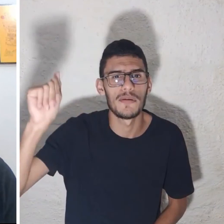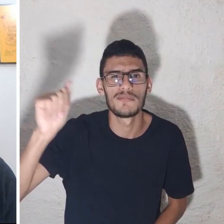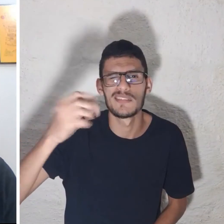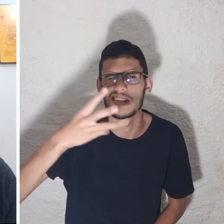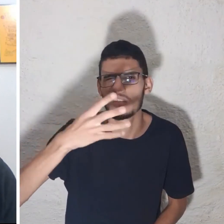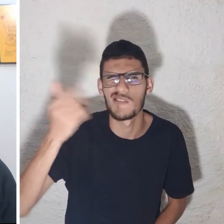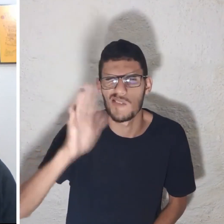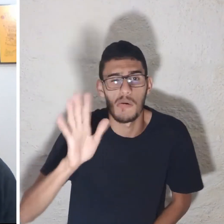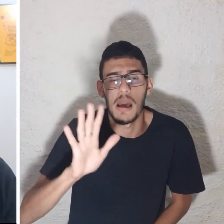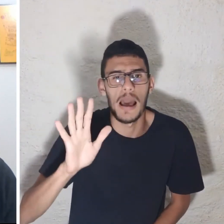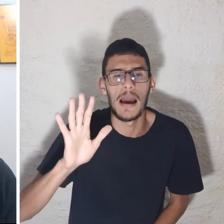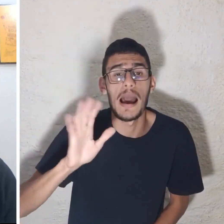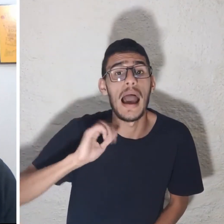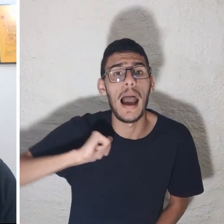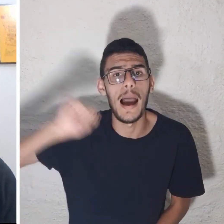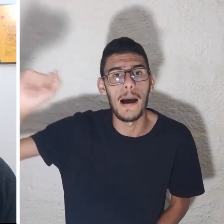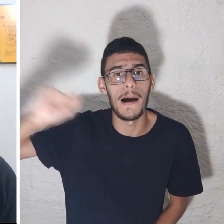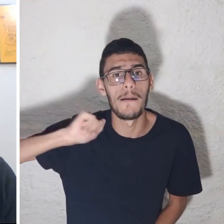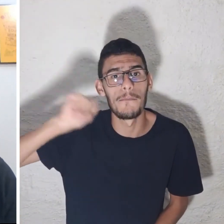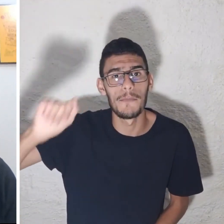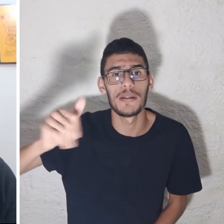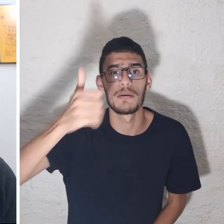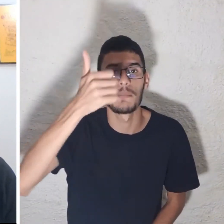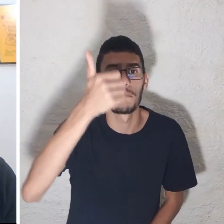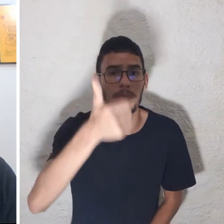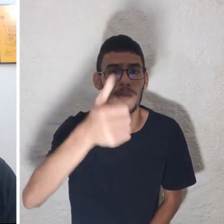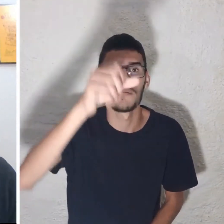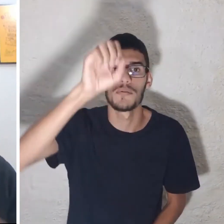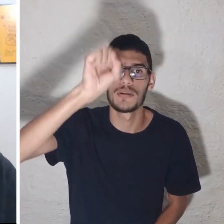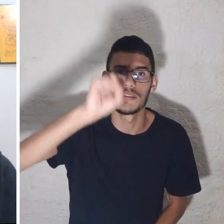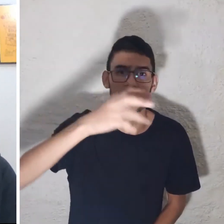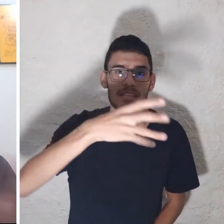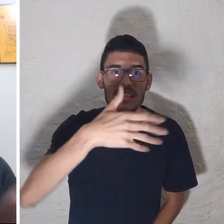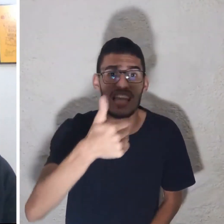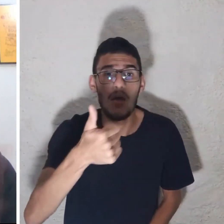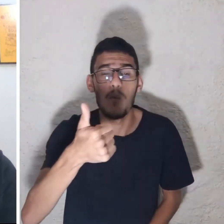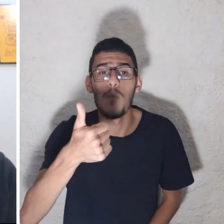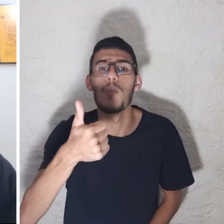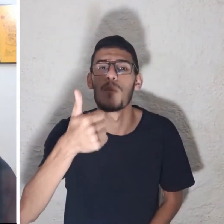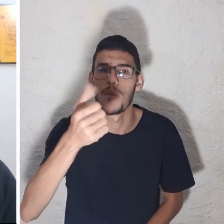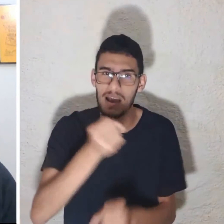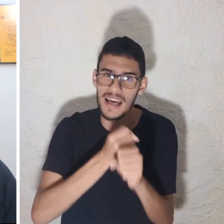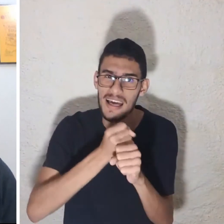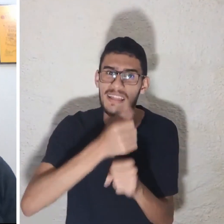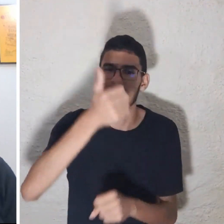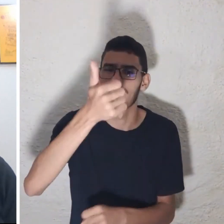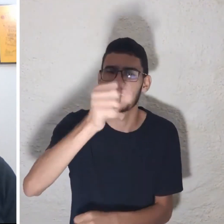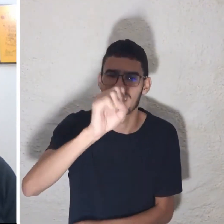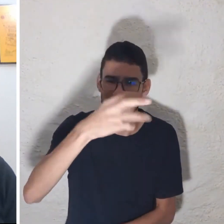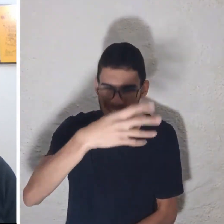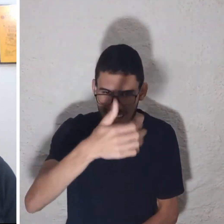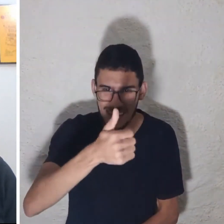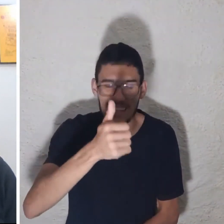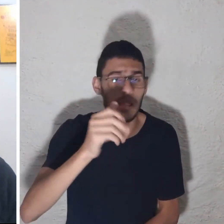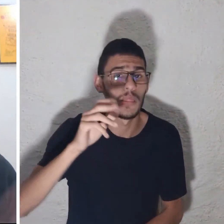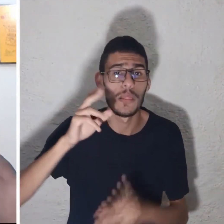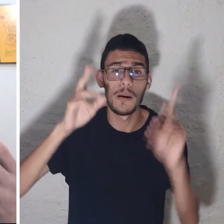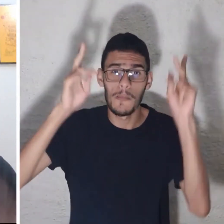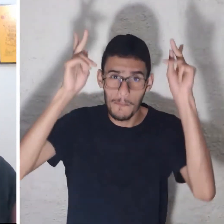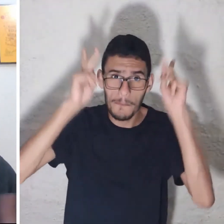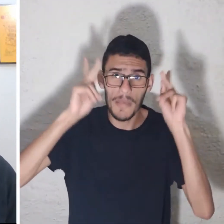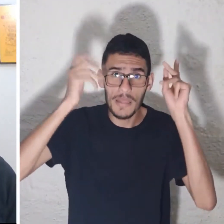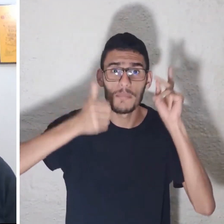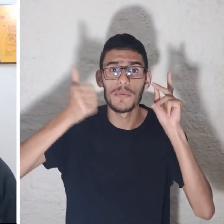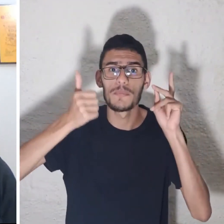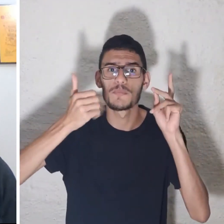em abril, né, 31 de abril, não tem 31, né, em abril de 1831, 1831 é o ano, né, em abril de 1831, o